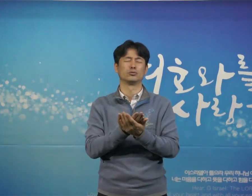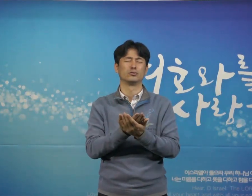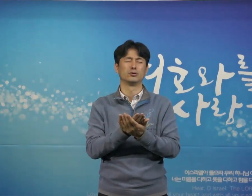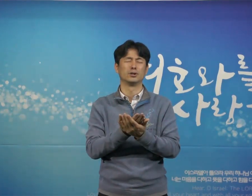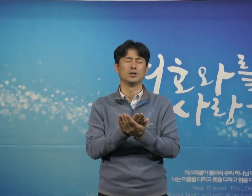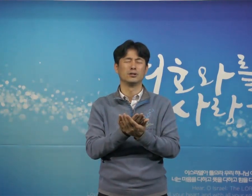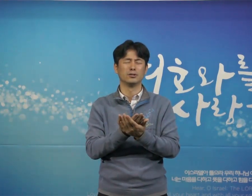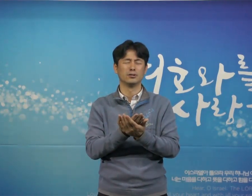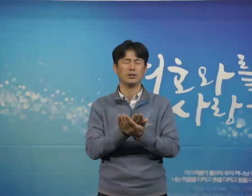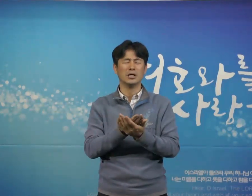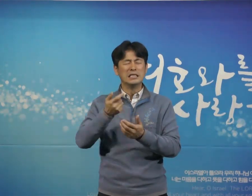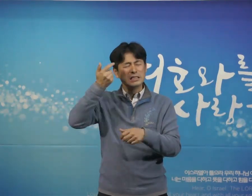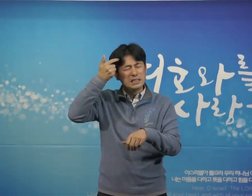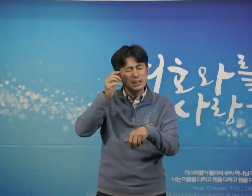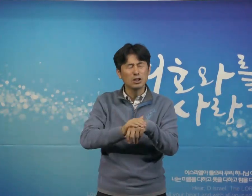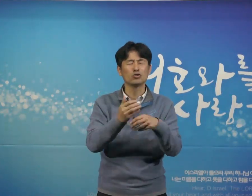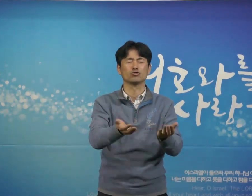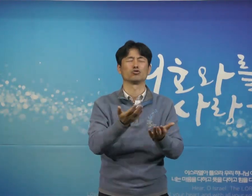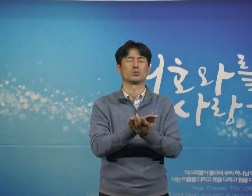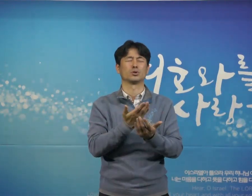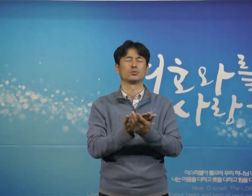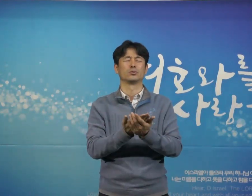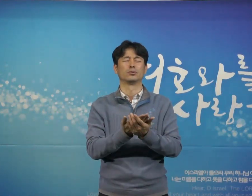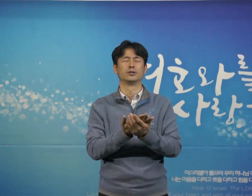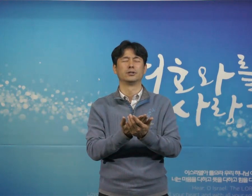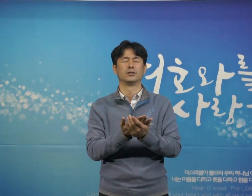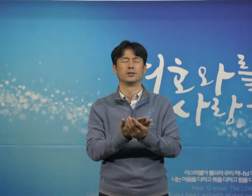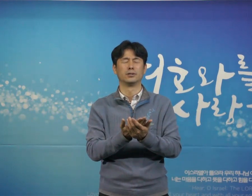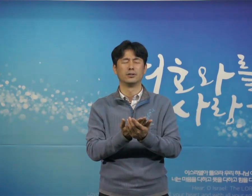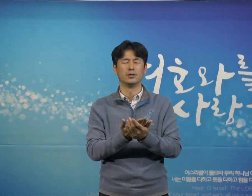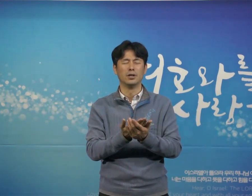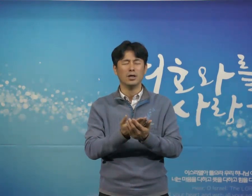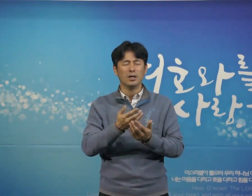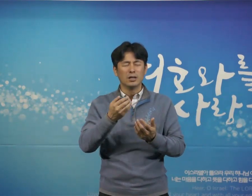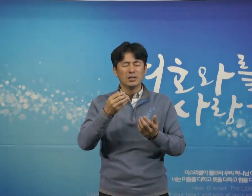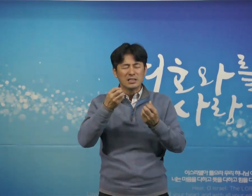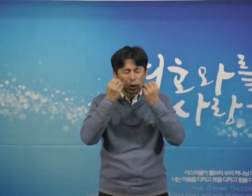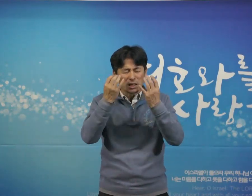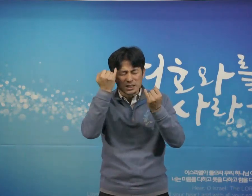우리를 사용하여 주시옵소서. 지혜를 주시옵소서.